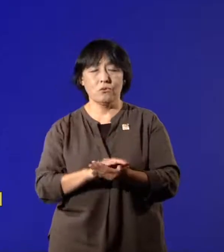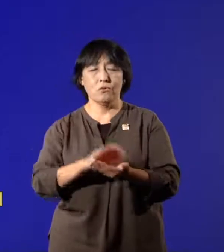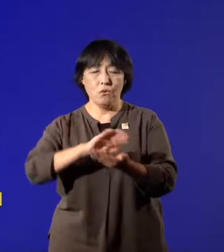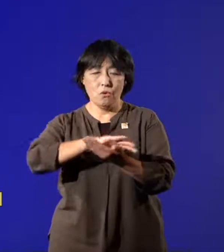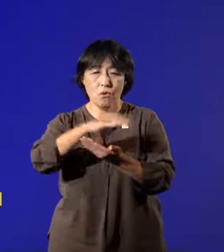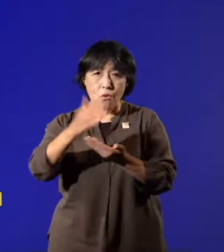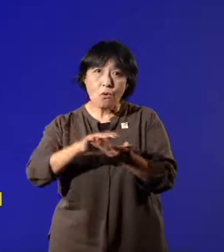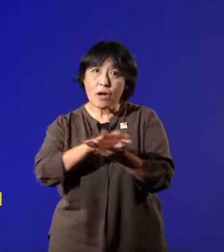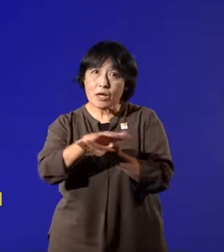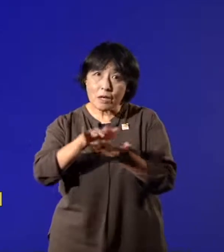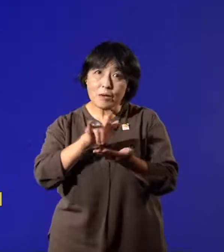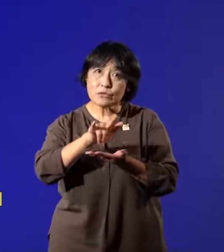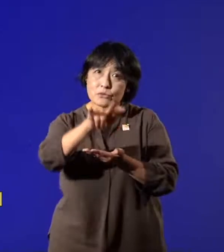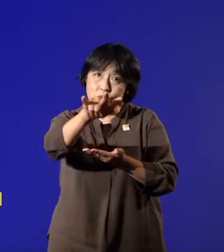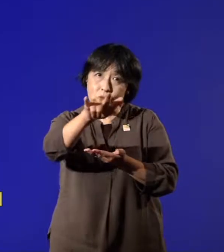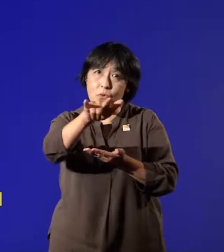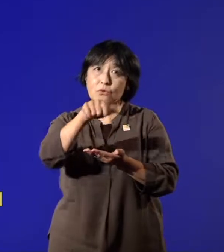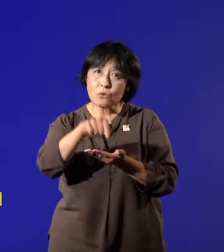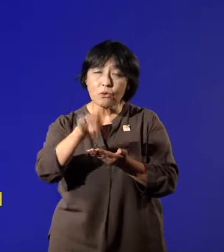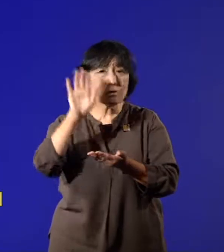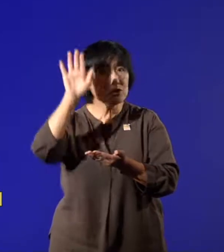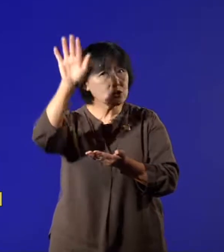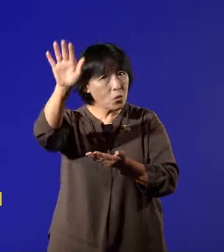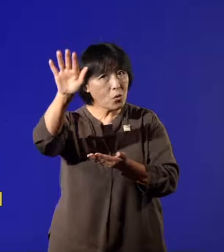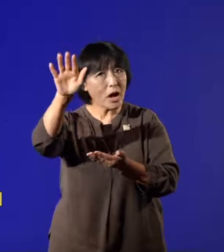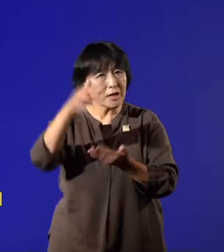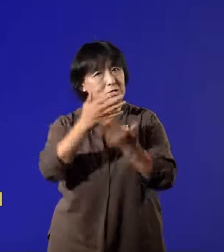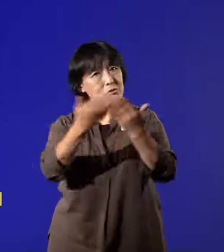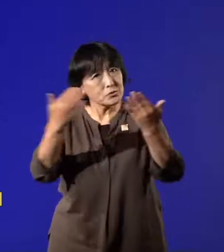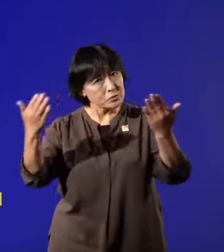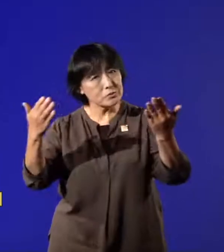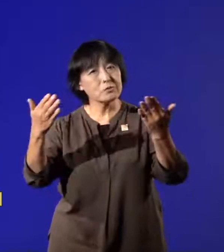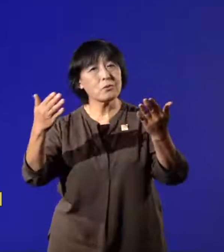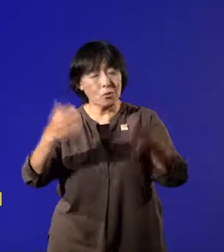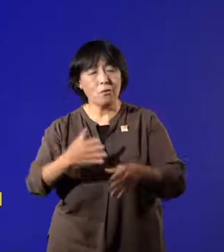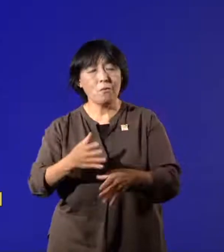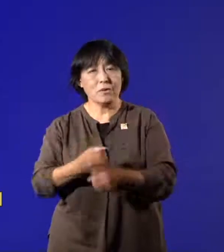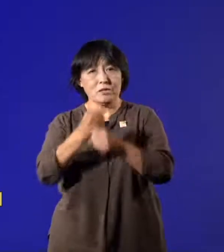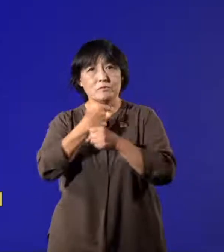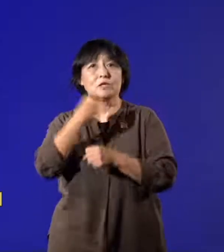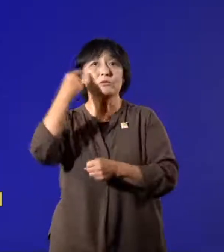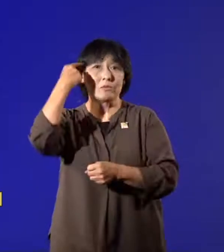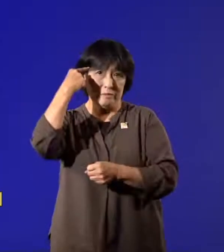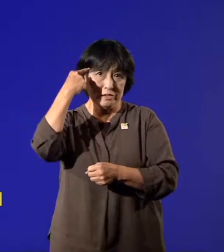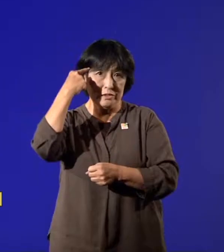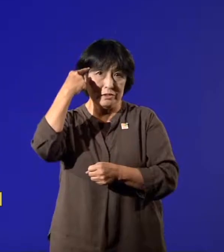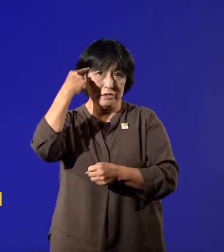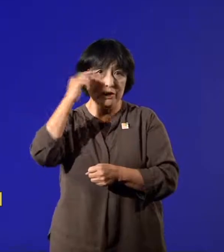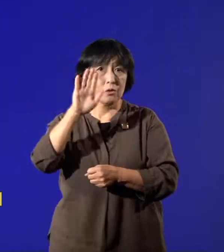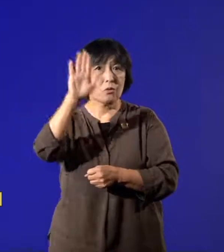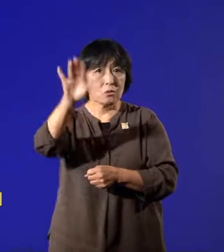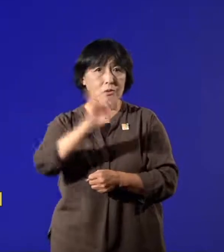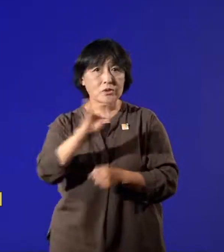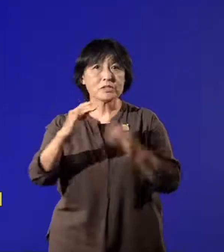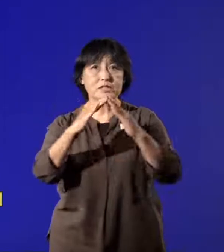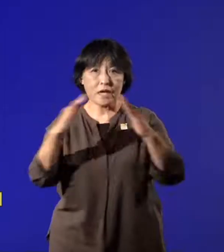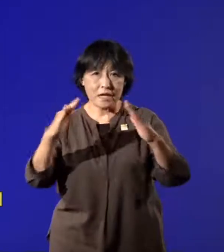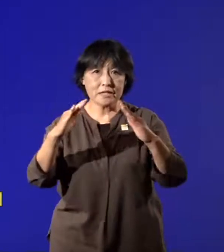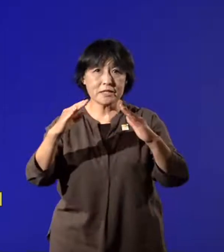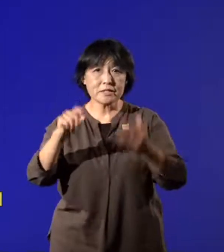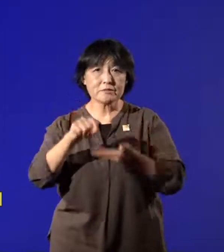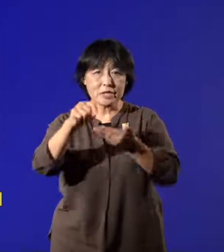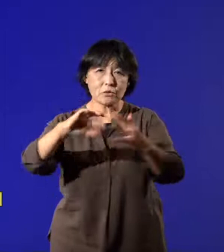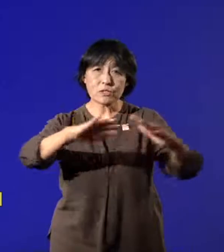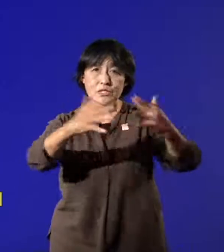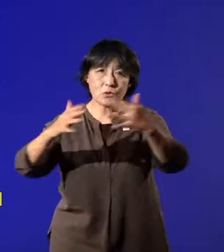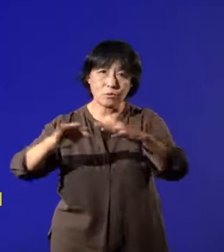像についてまとめていきたいというふうに思っております。まあ、今後議会での議論なども踏まえ